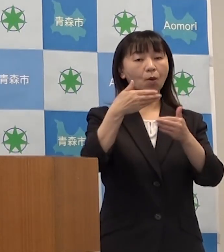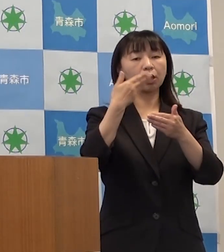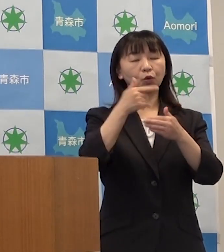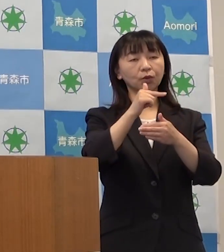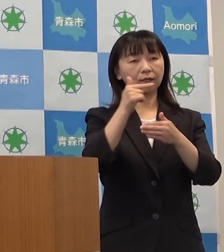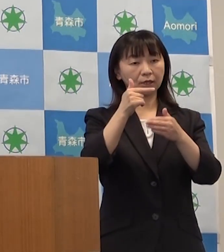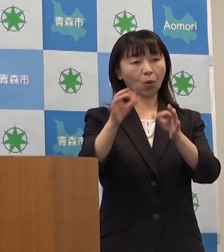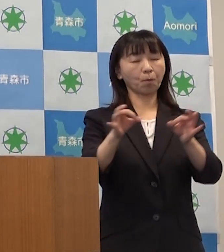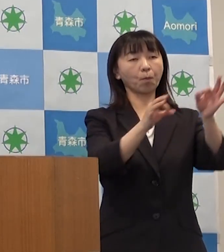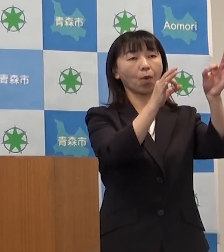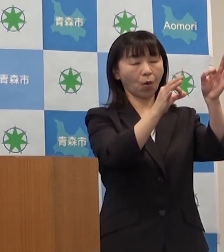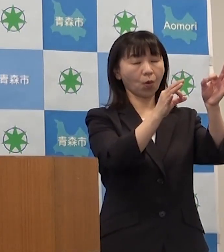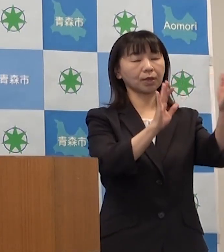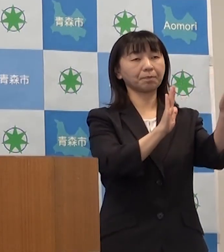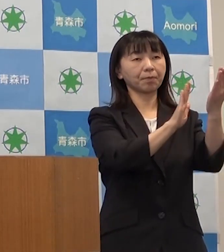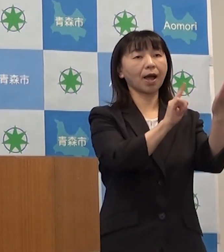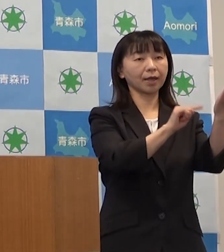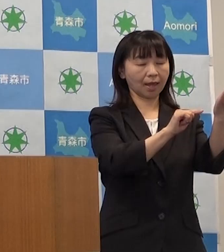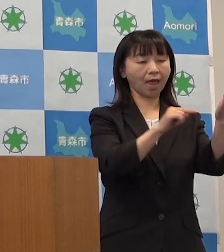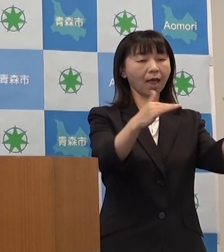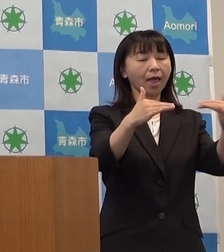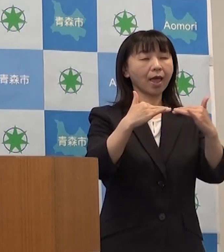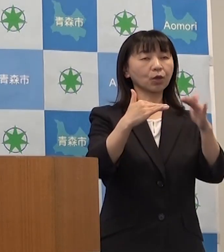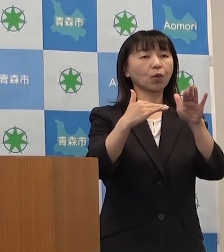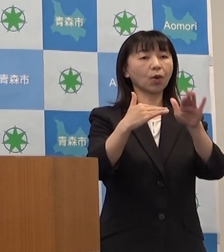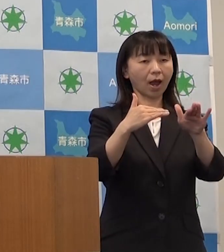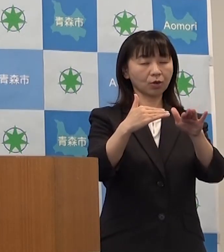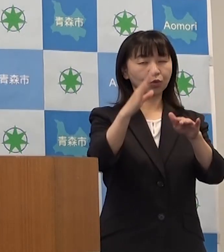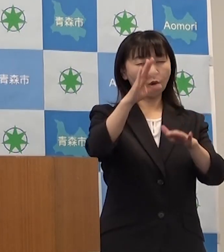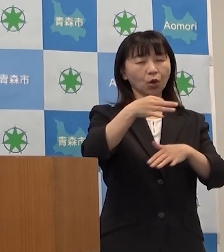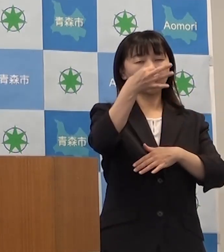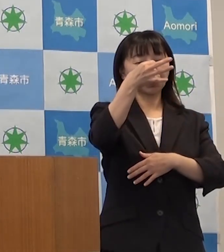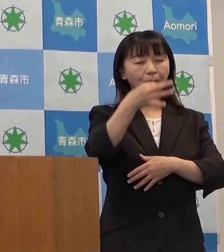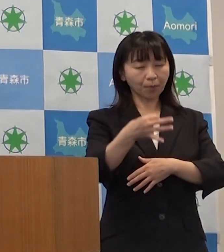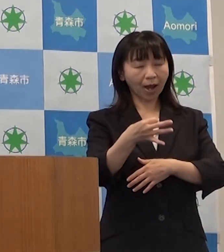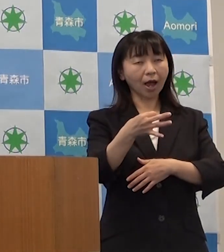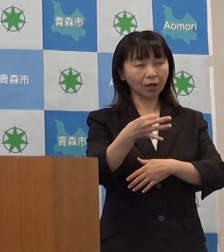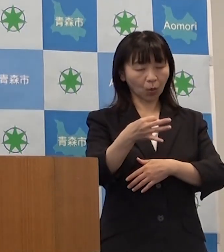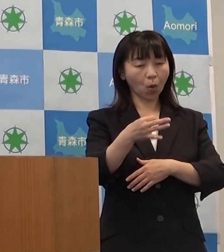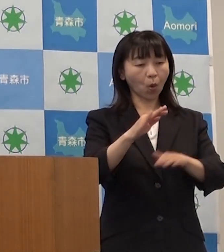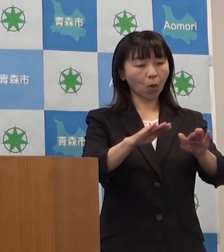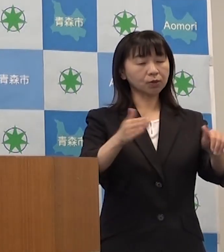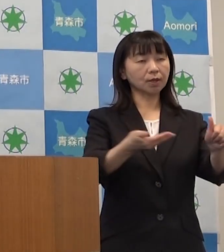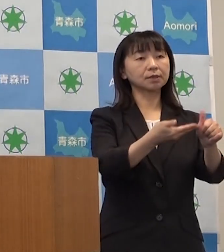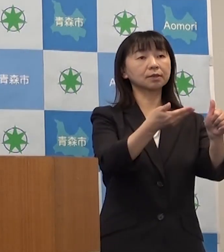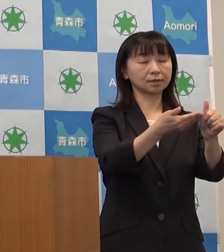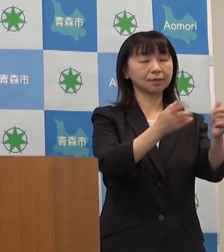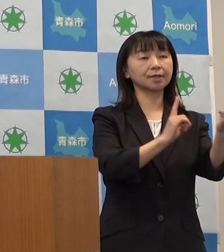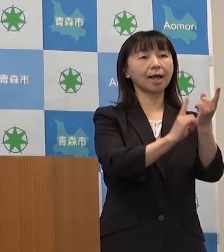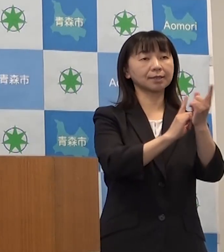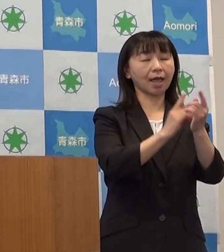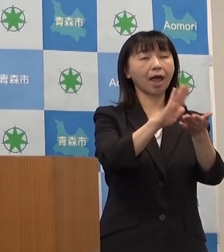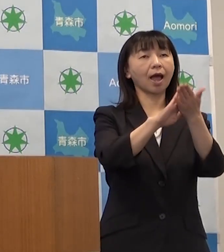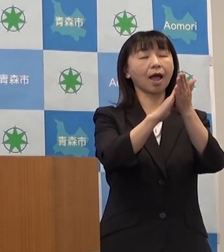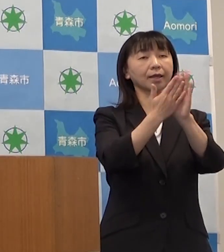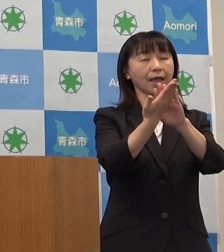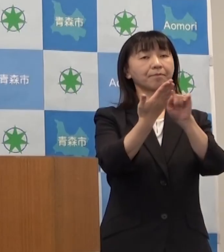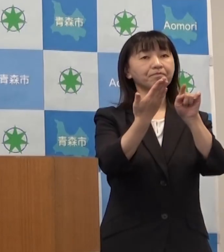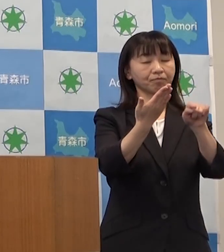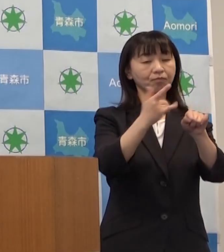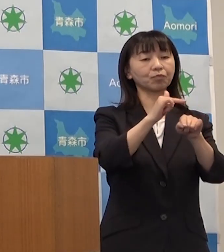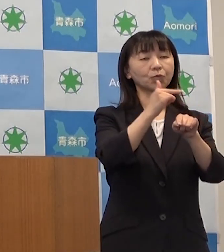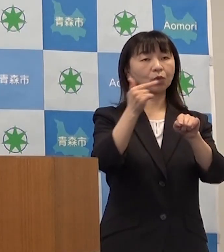の物価高騰に直面し影響を特に受ける低所得の子育て世代に対し青森県一人親世帯